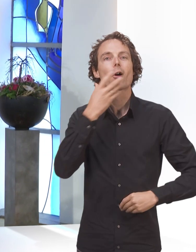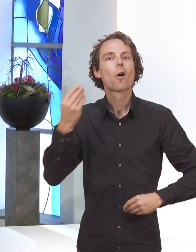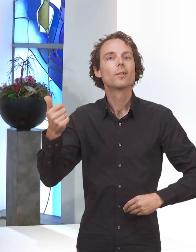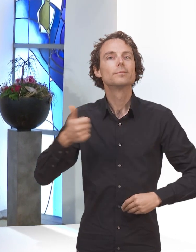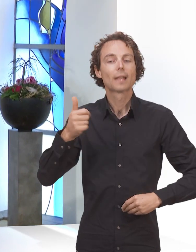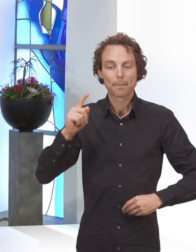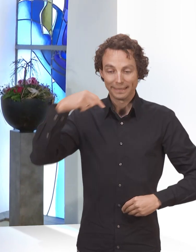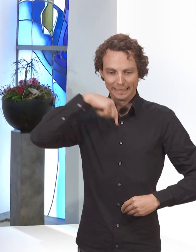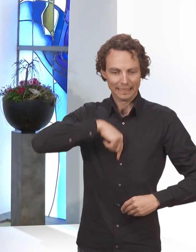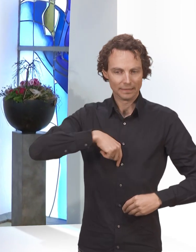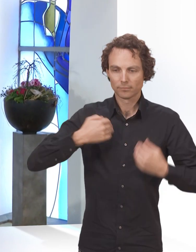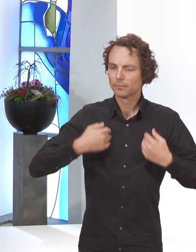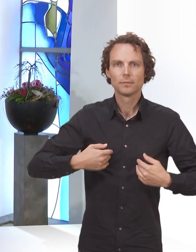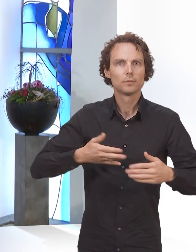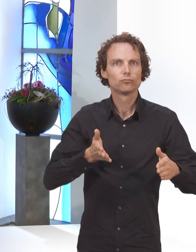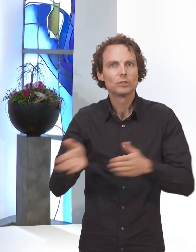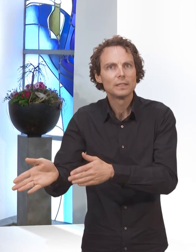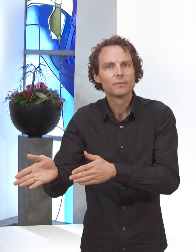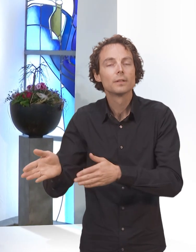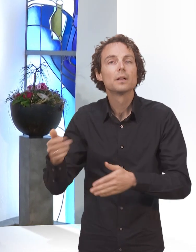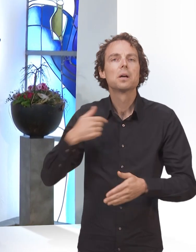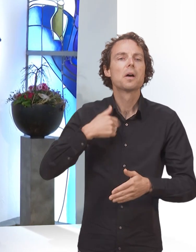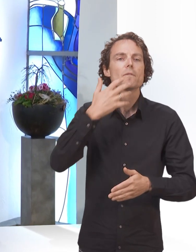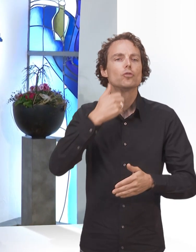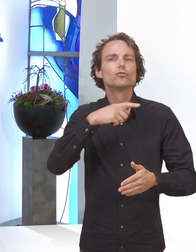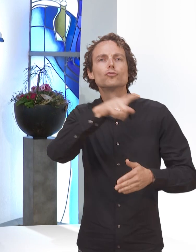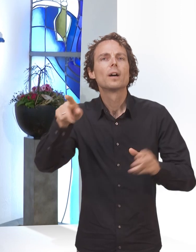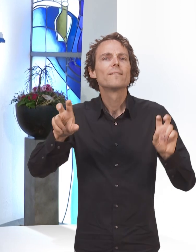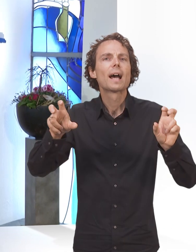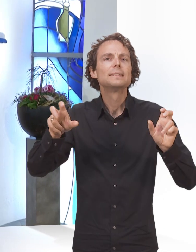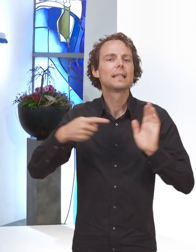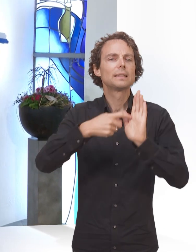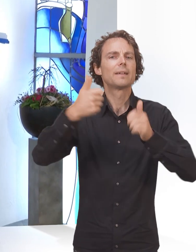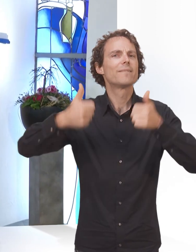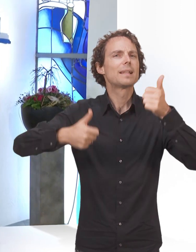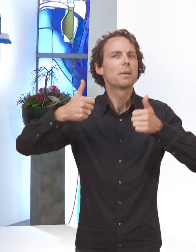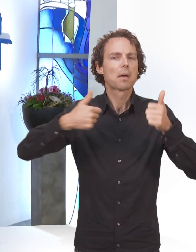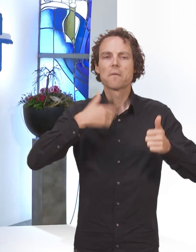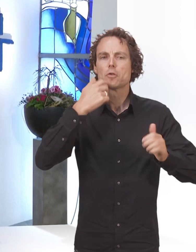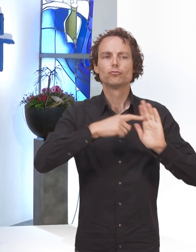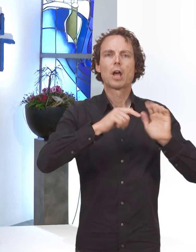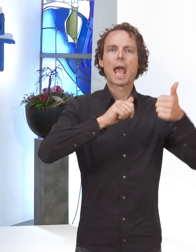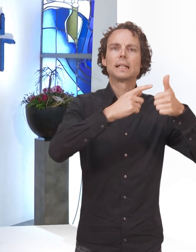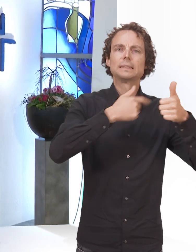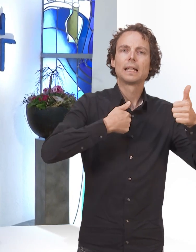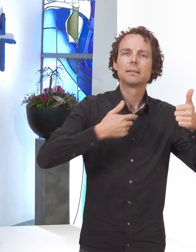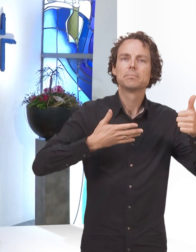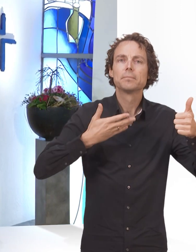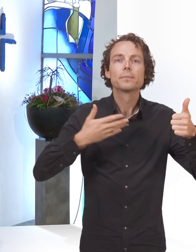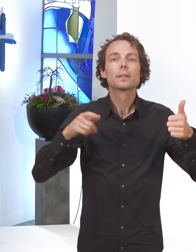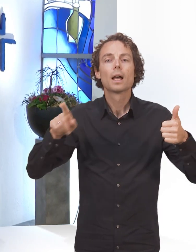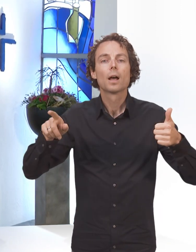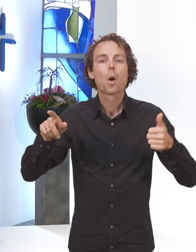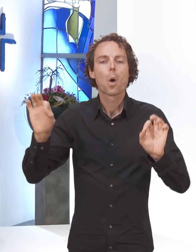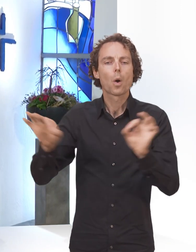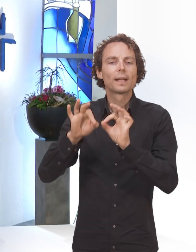geht baden. Wir wollen Erster sein bei der Castingshow, beim Talentschuppen. Im Orchester des Lebens gibt es immer mehr Solisten, kann